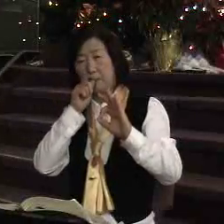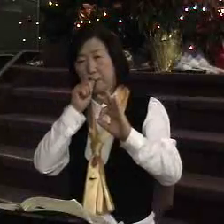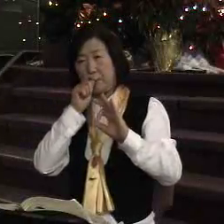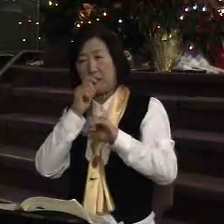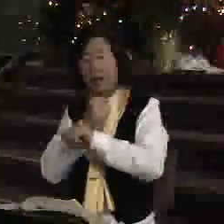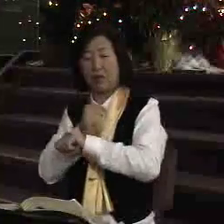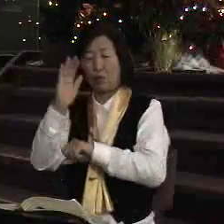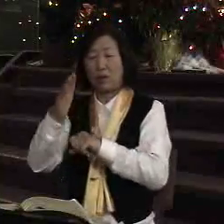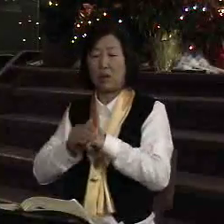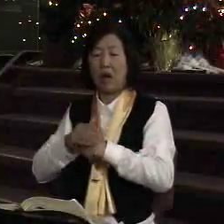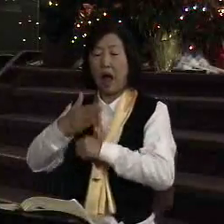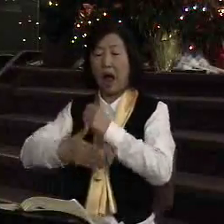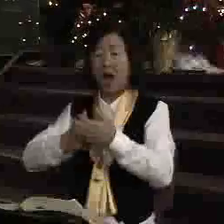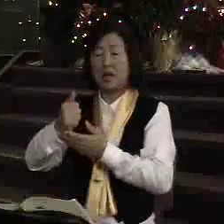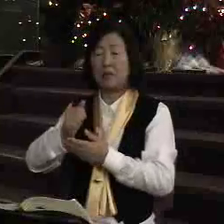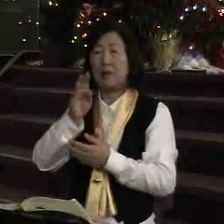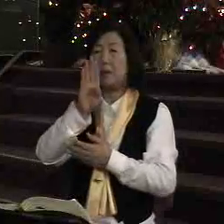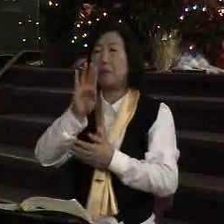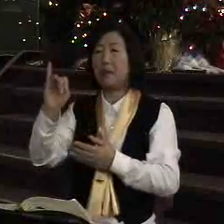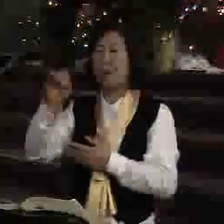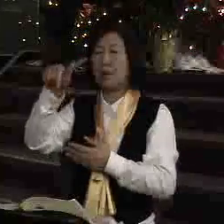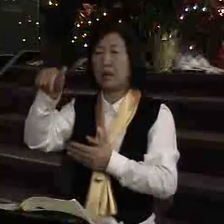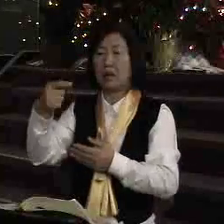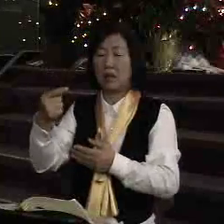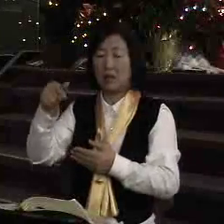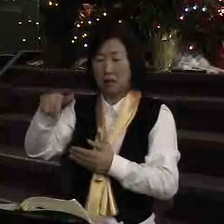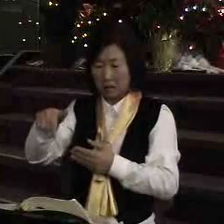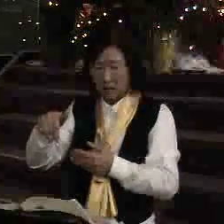하나님의 비극을 묵상하시나요?